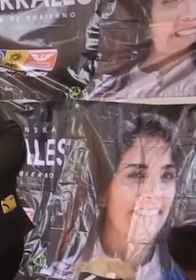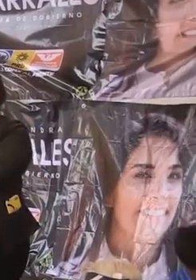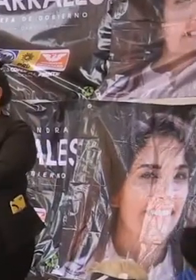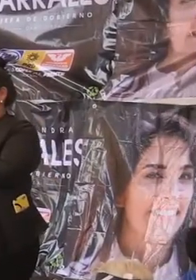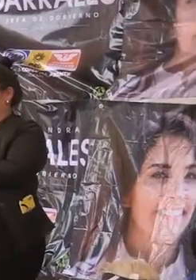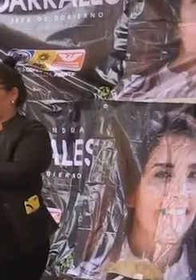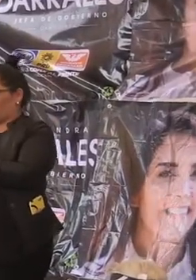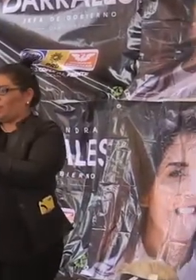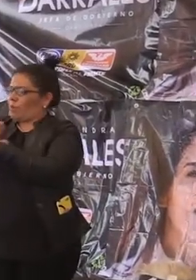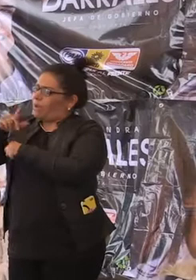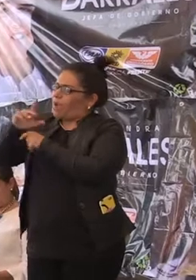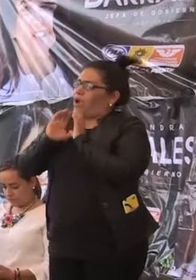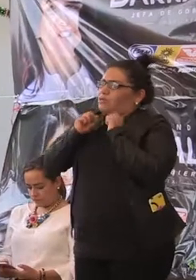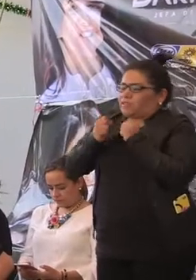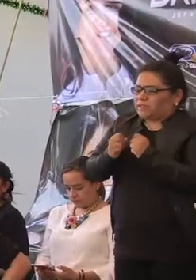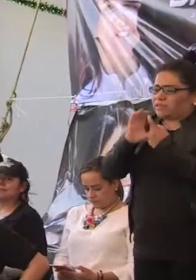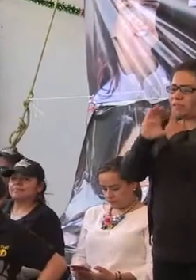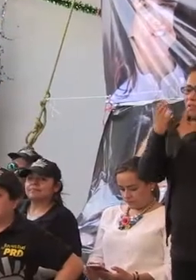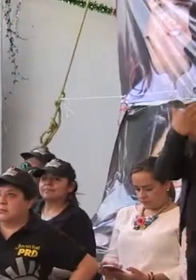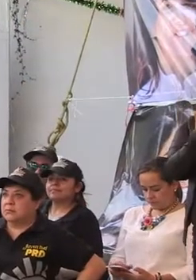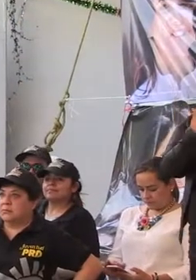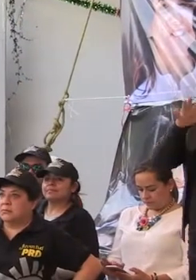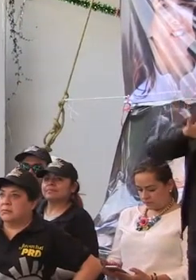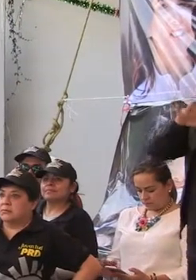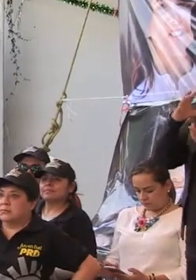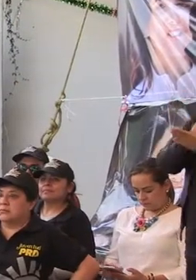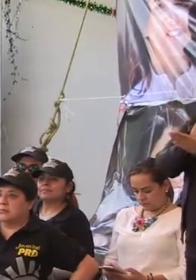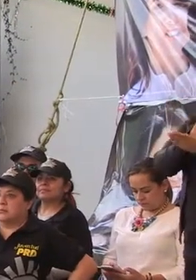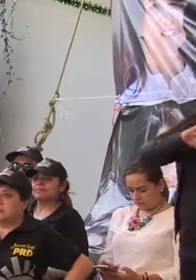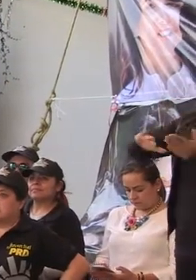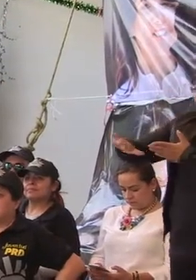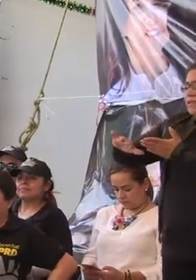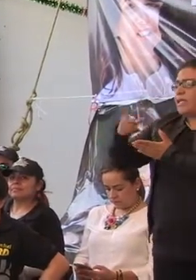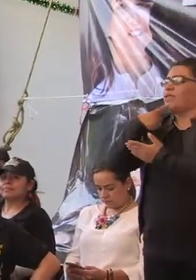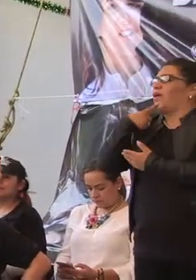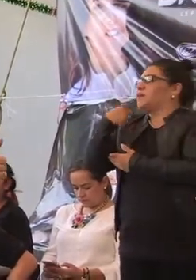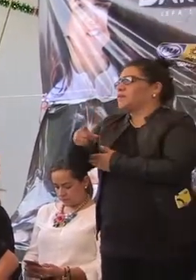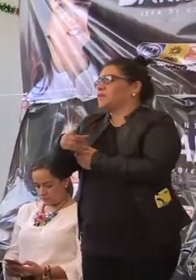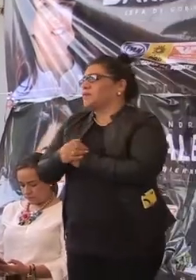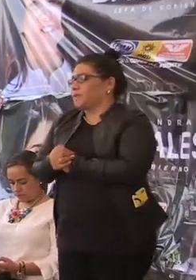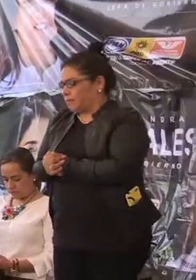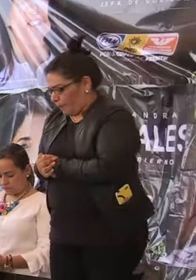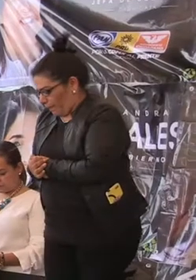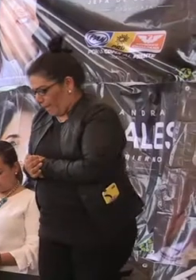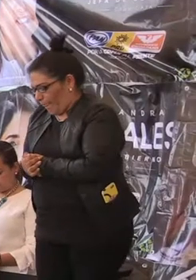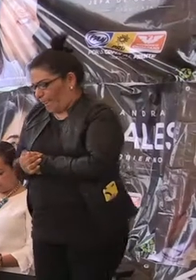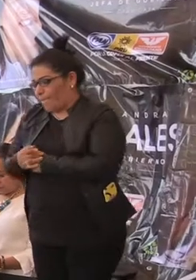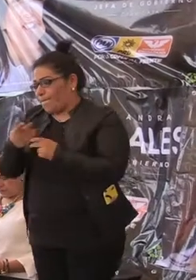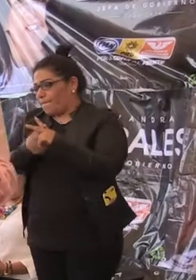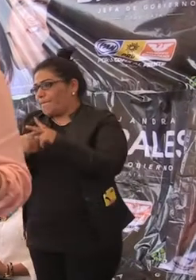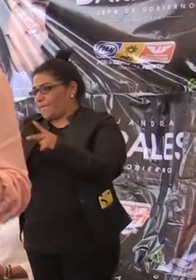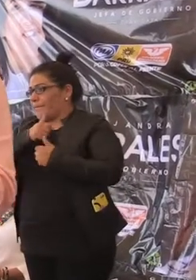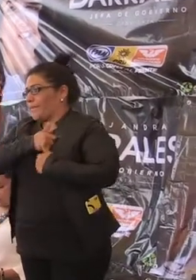más segura de todo el país. Le vamos a ganar la batalla a la delincuencia. Ese es mi